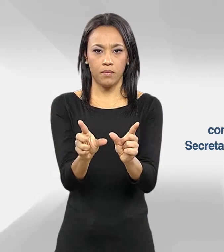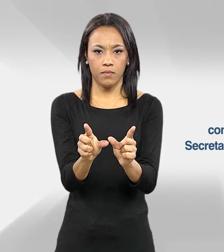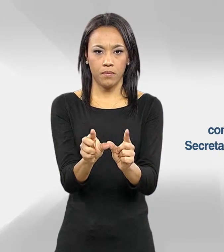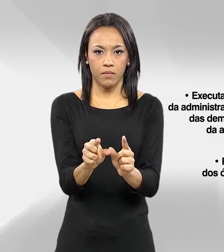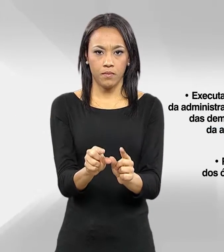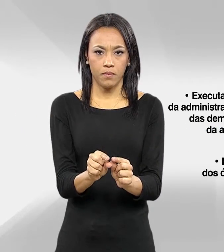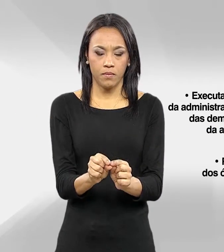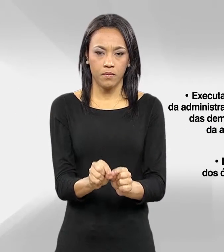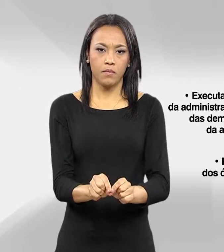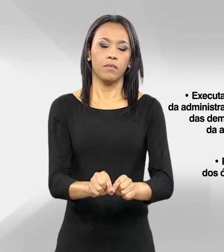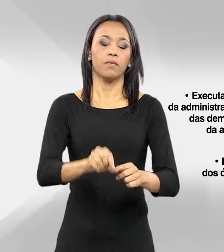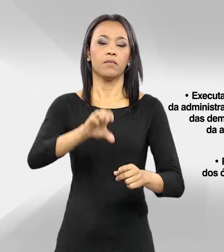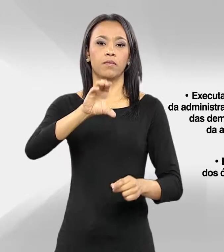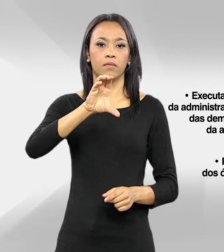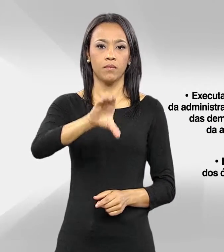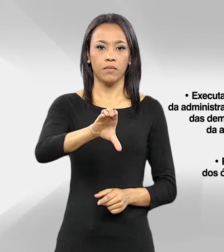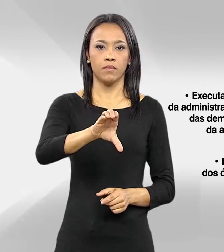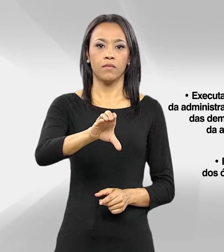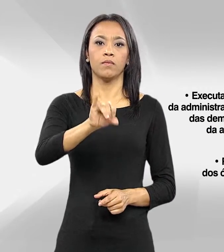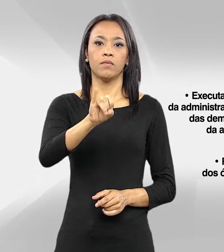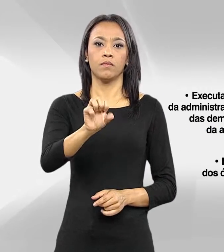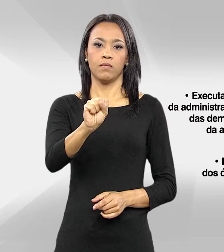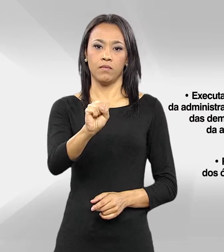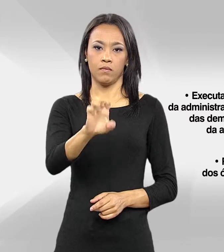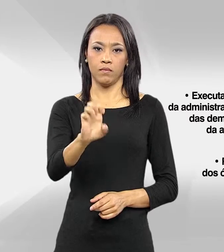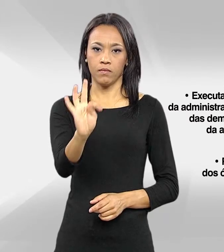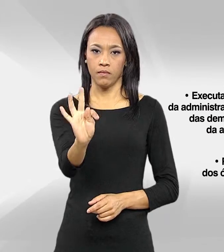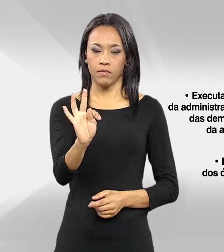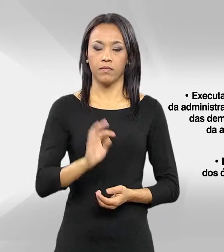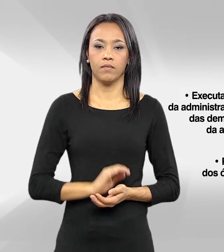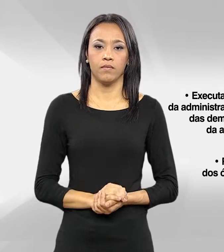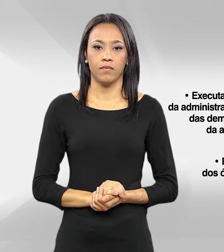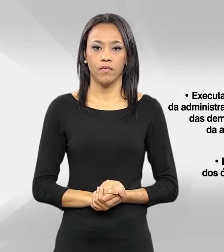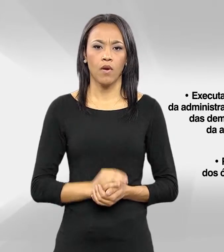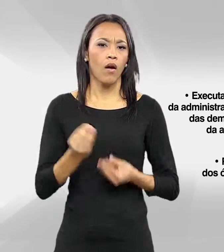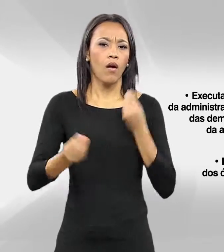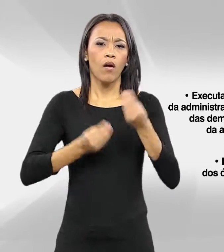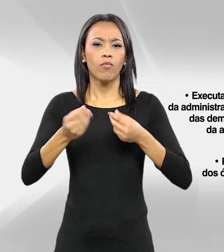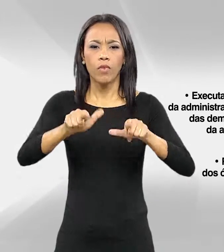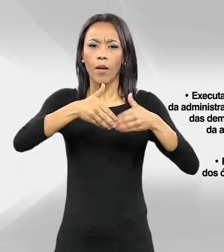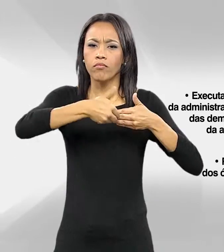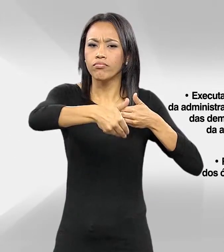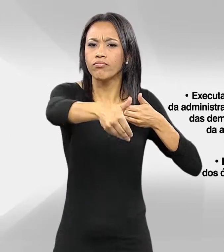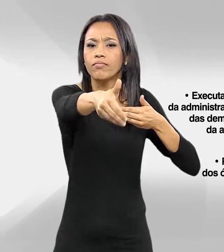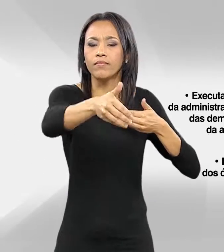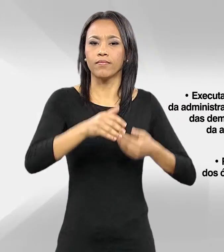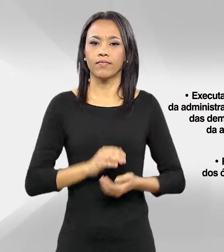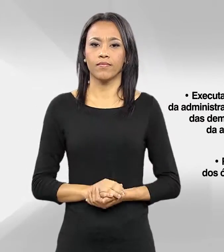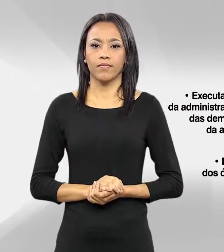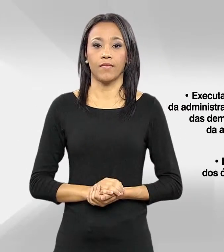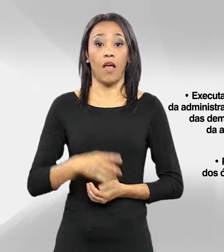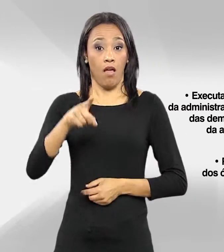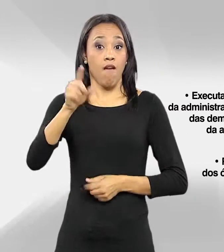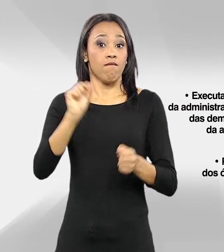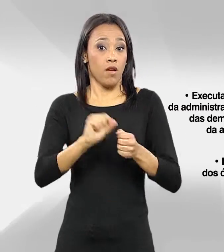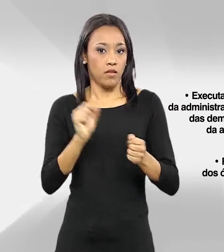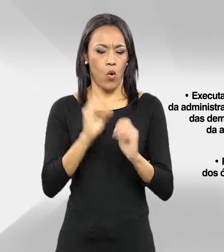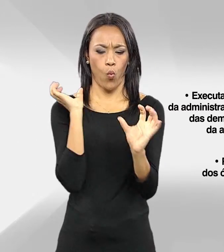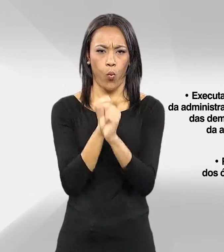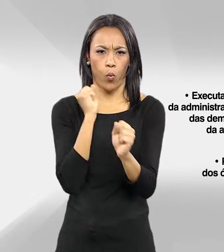ciset atividades previstas Executar a contabilidade analítica dos órgãos da administração direta e o